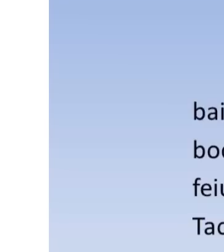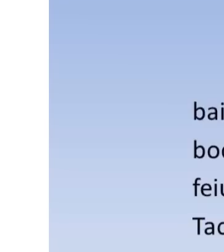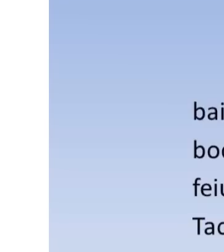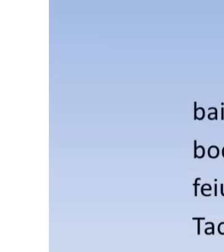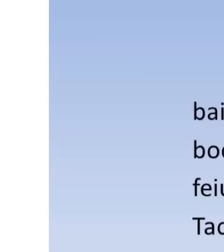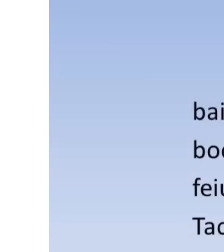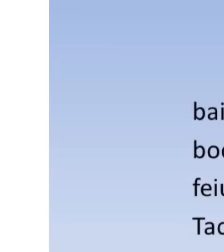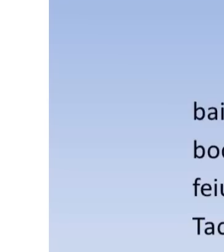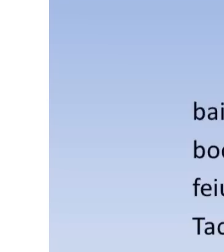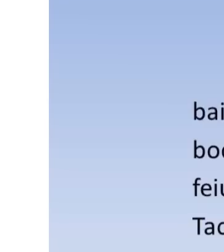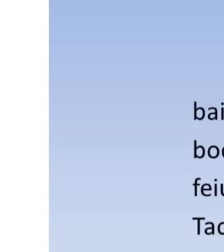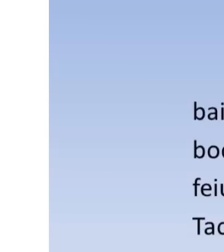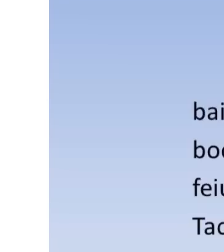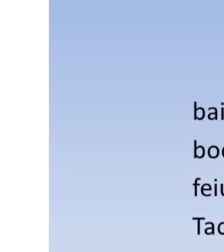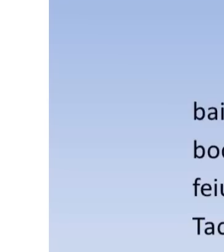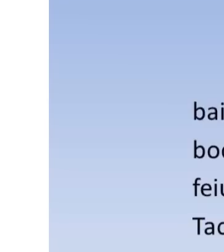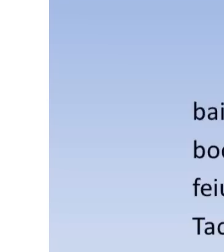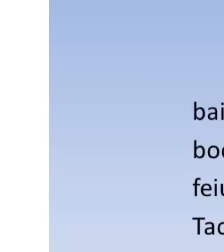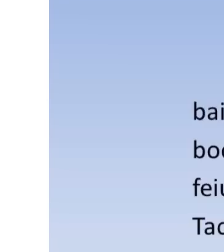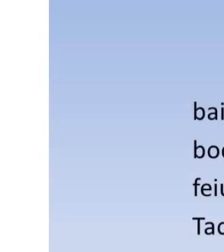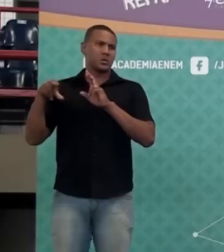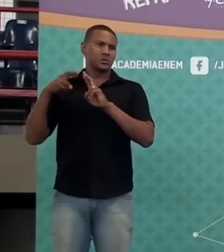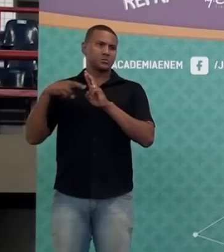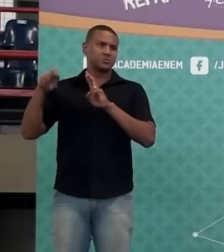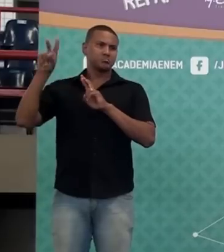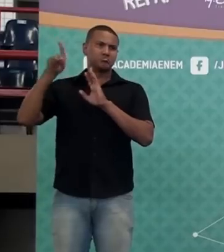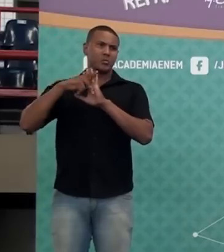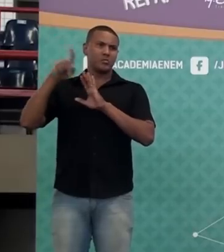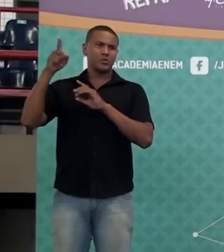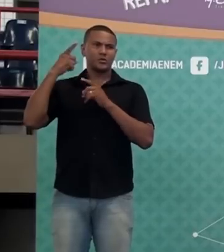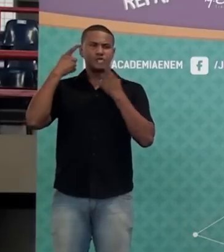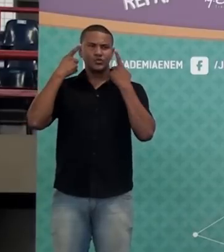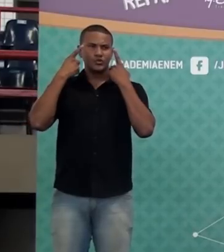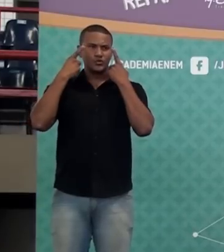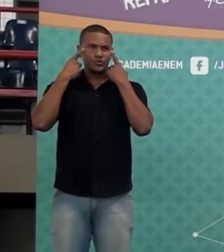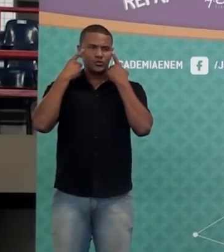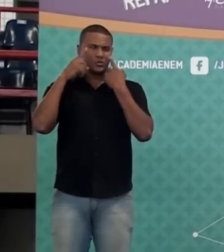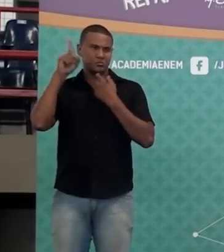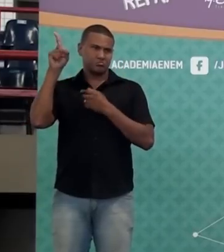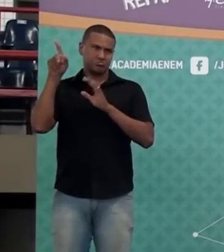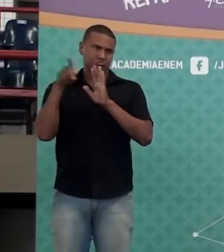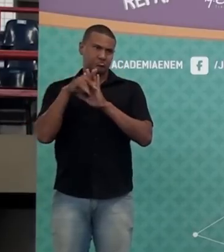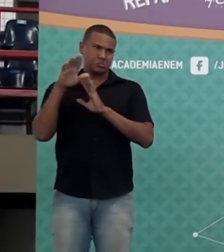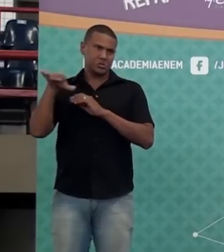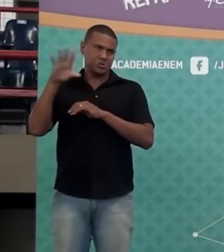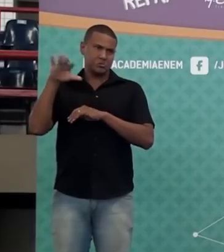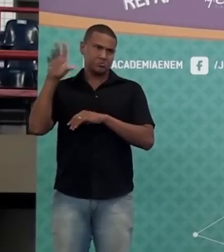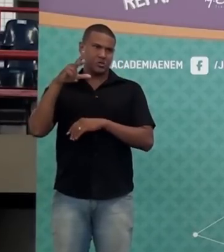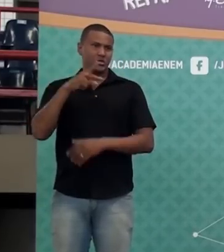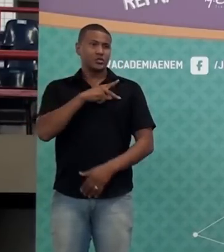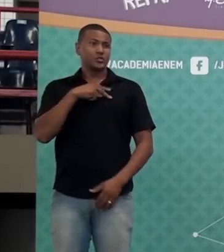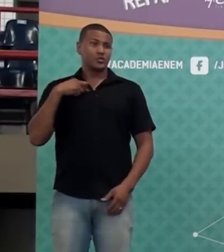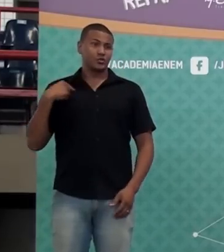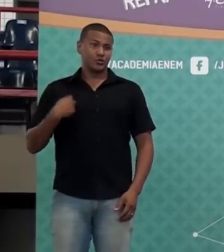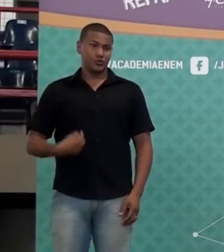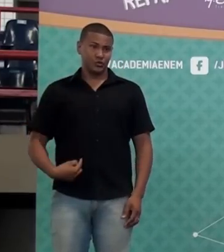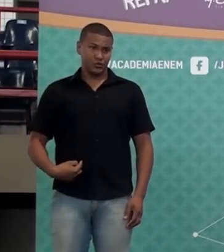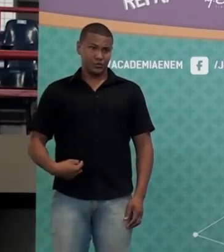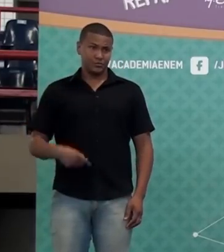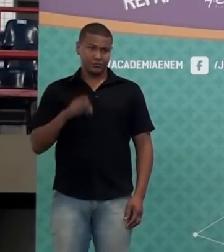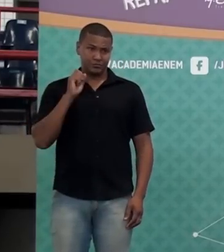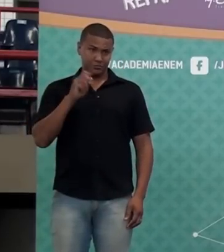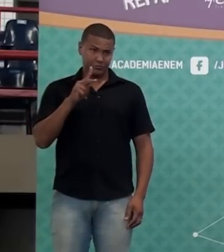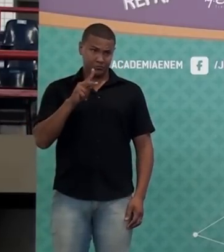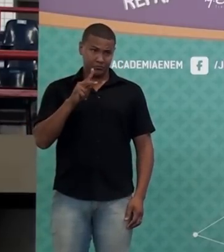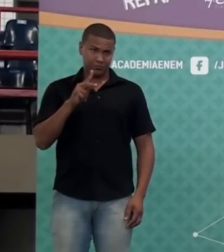as pessoas adoram os elementos cósmicos, tá? Então, toda vez que você tiver